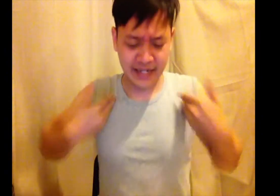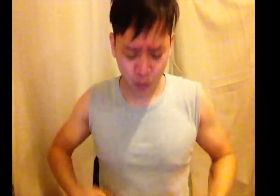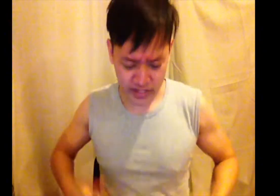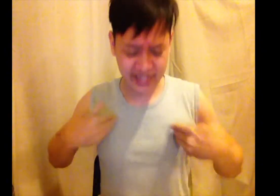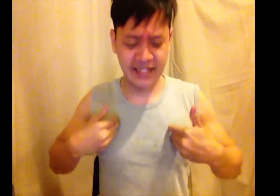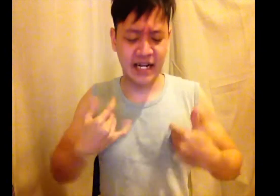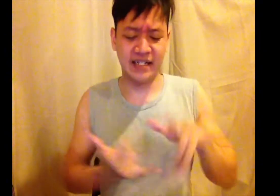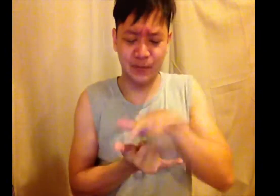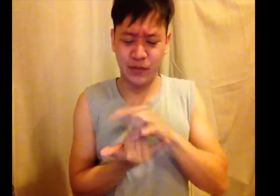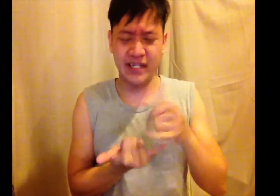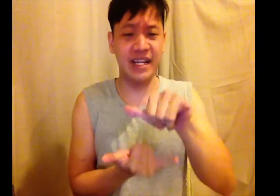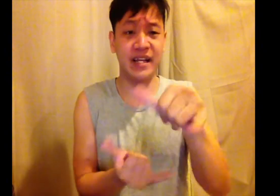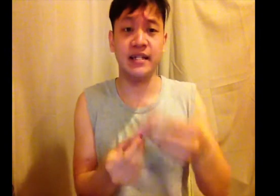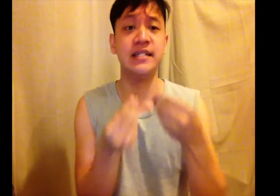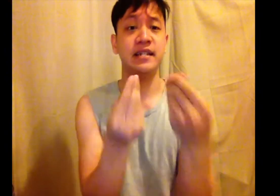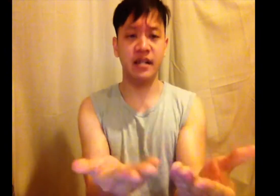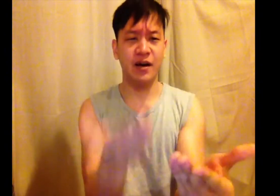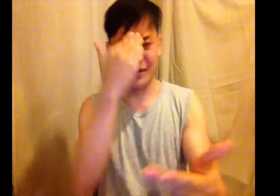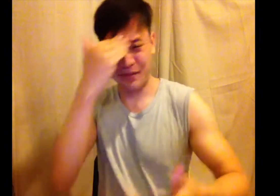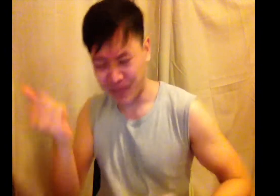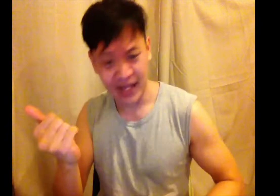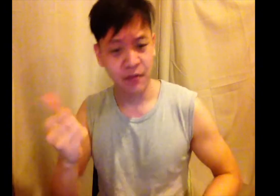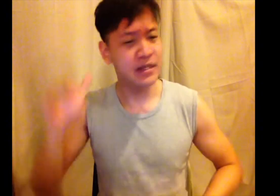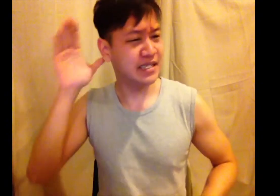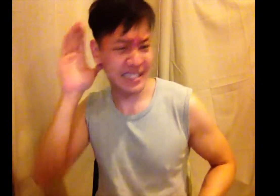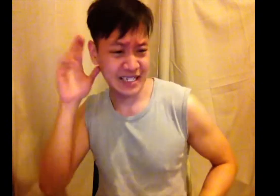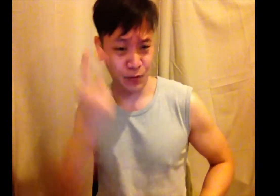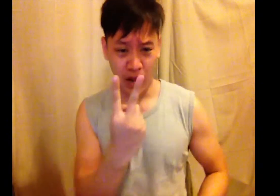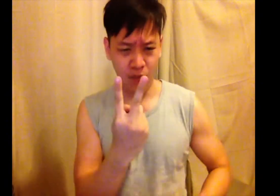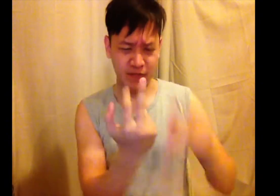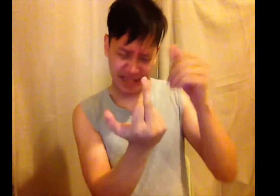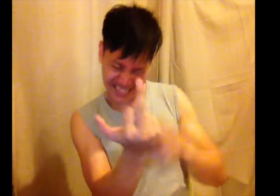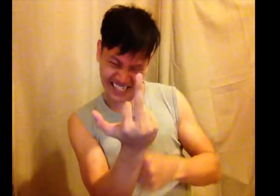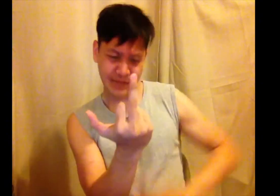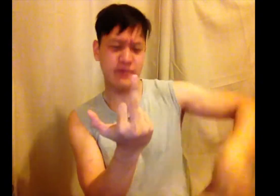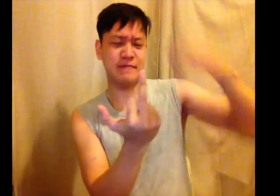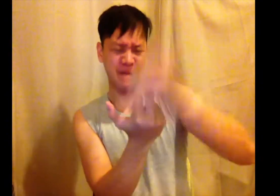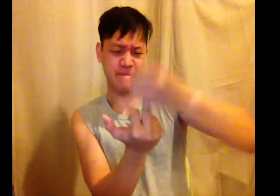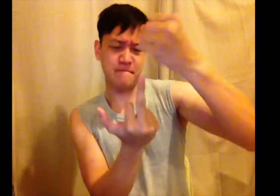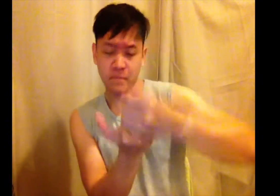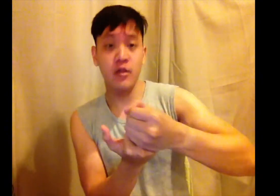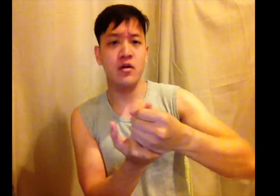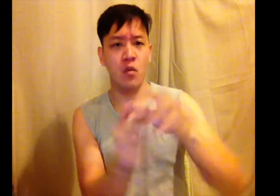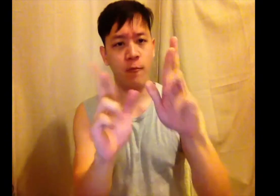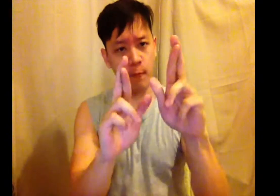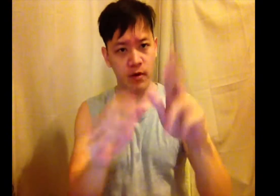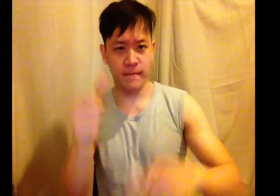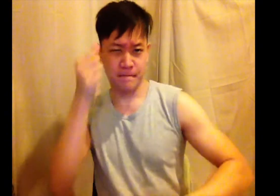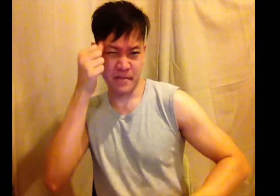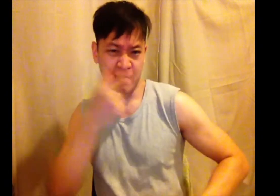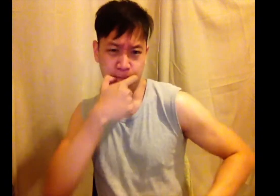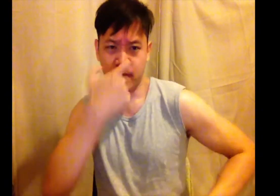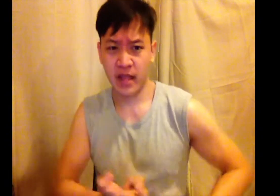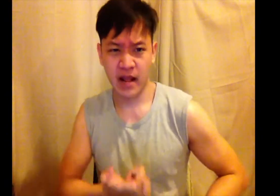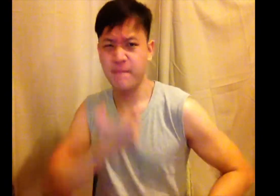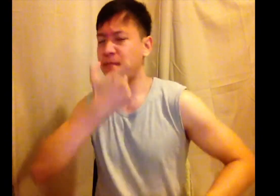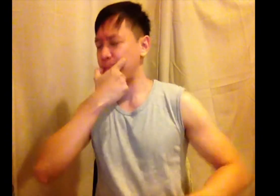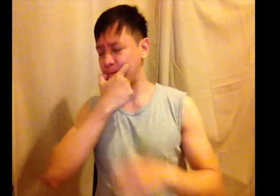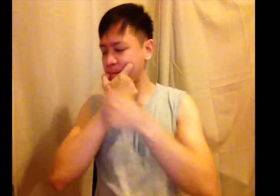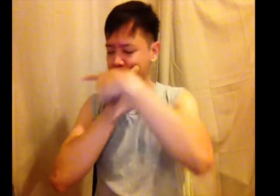และวิญญาณเธอประเคนไว้ที่เขาเชื่อมั่นในคำว่าเรานั่นมันแค่จะเอาไม่อยากพูดอะไรมากก็เรามันแค่เงา